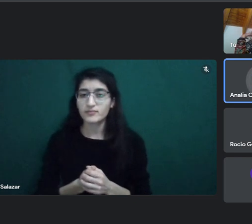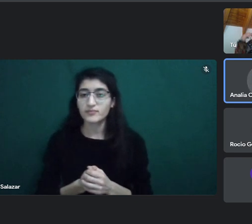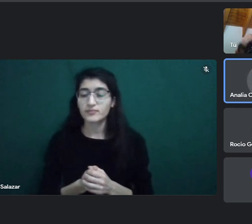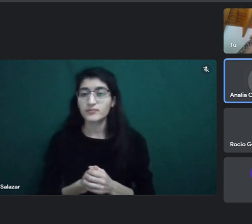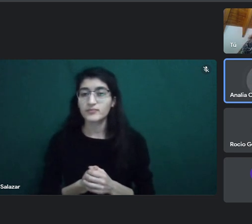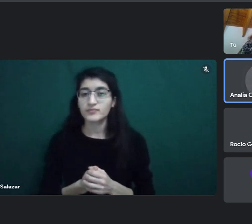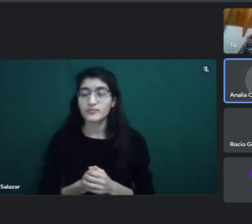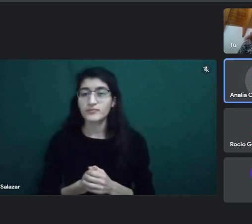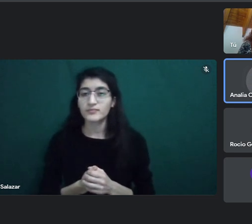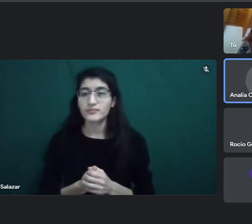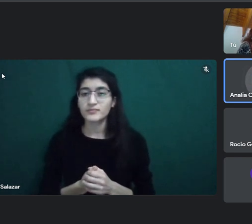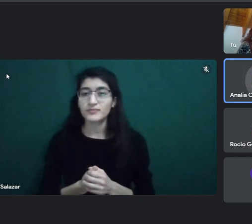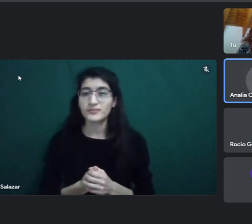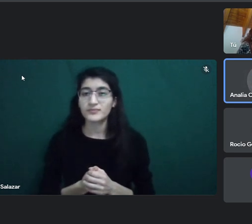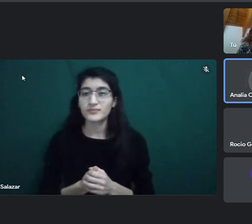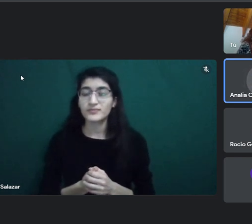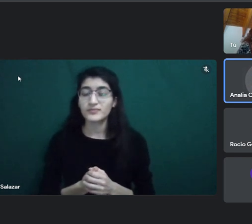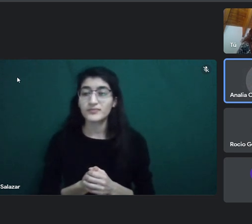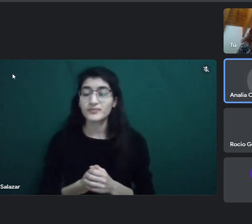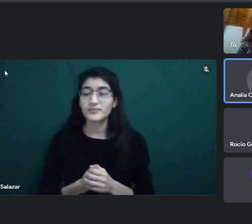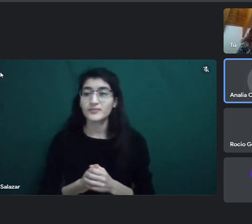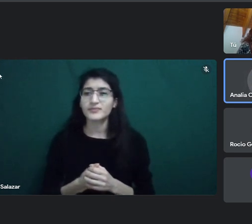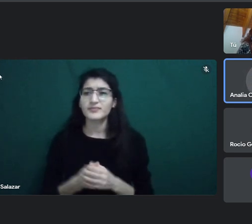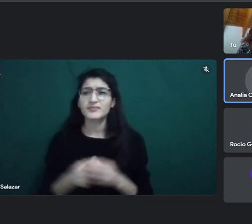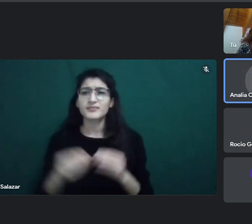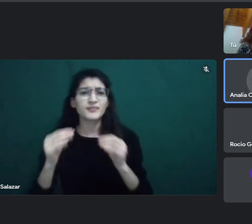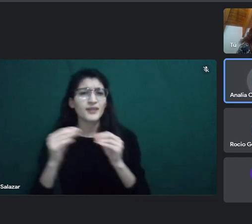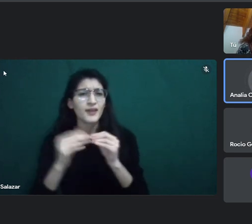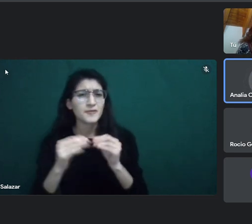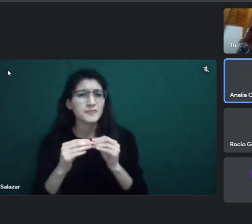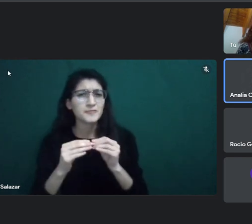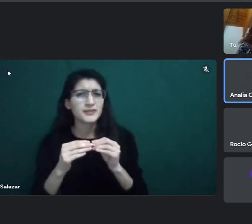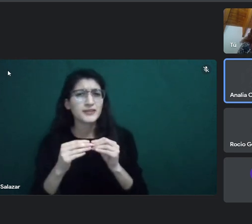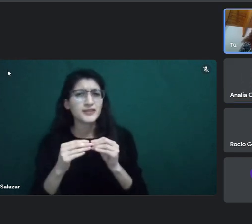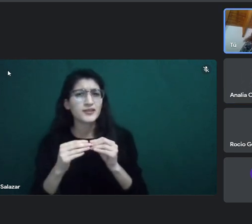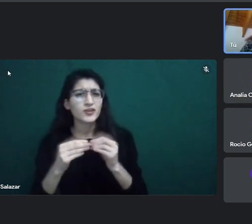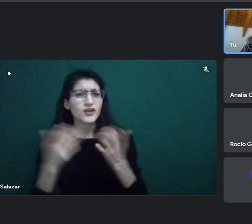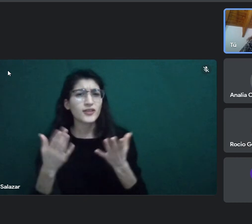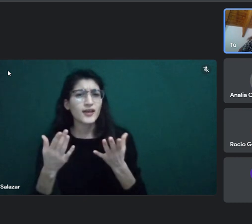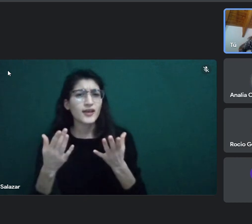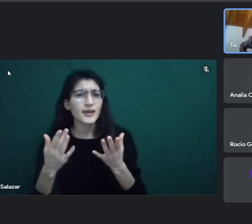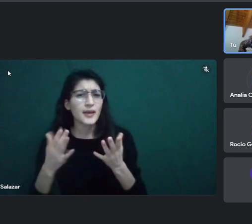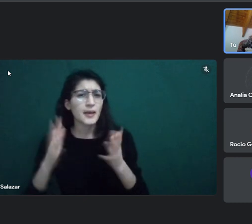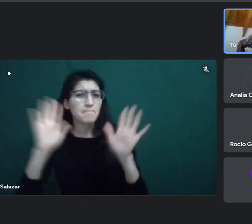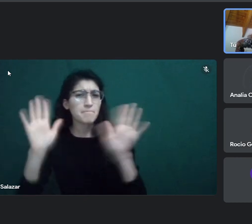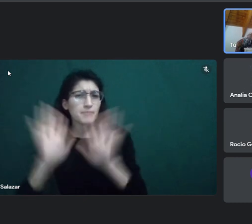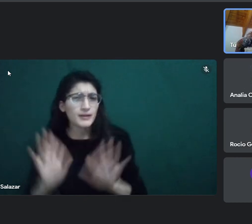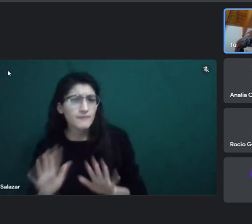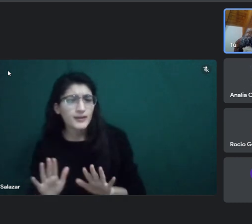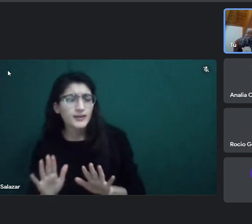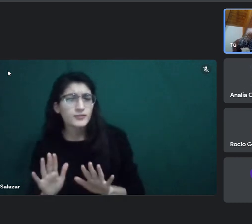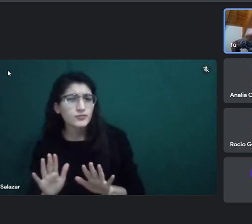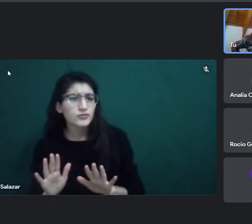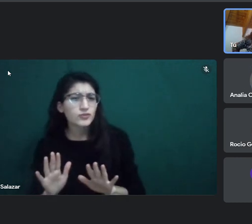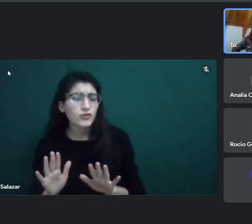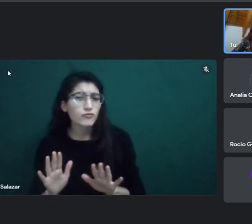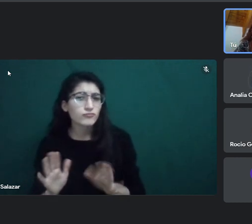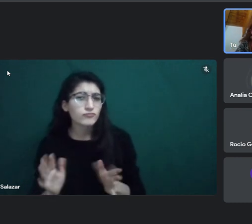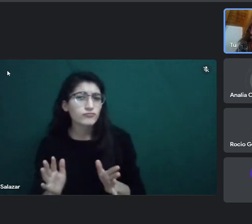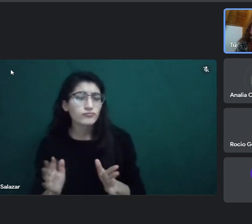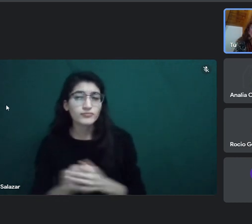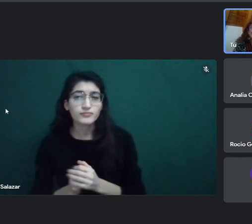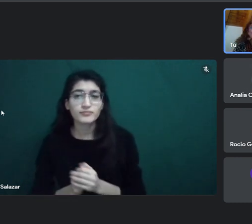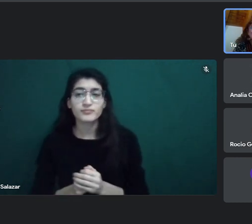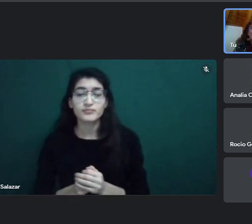Ya sea anual, trimestral o de planificación, para el periodo de planificación, ¿sí? Bien, y